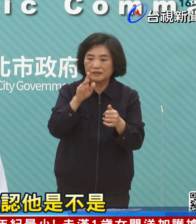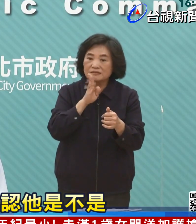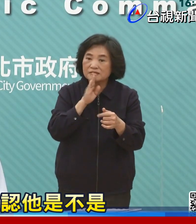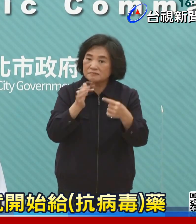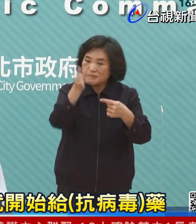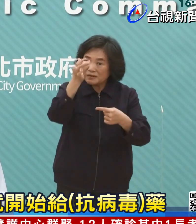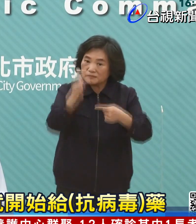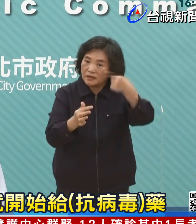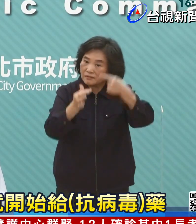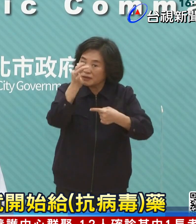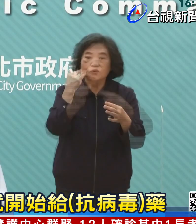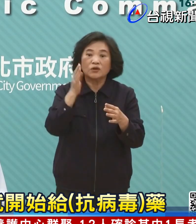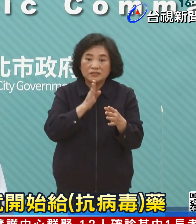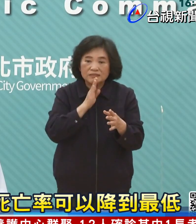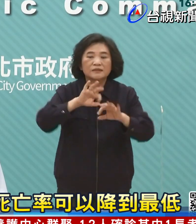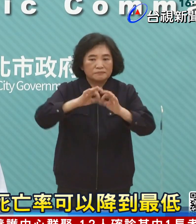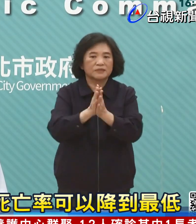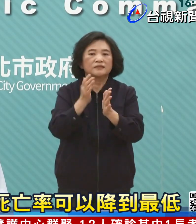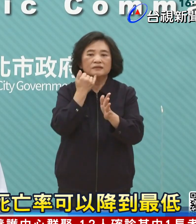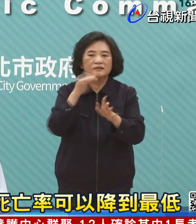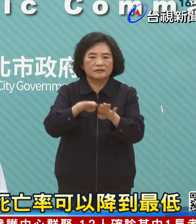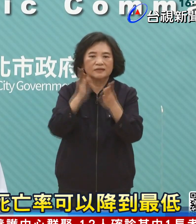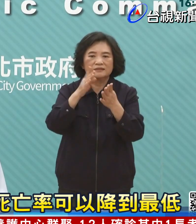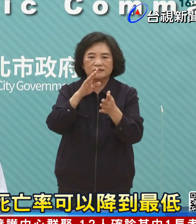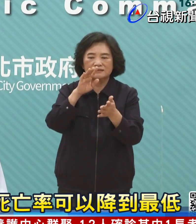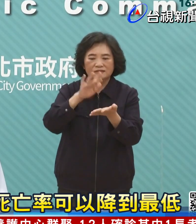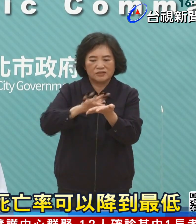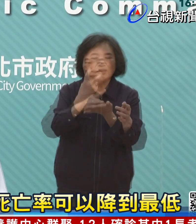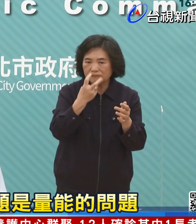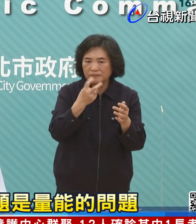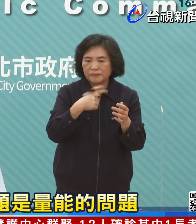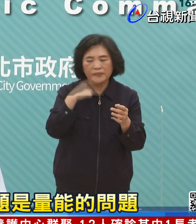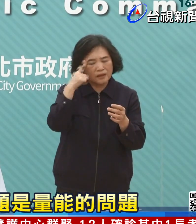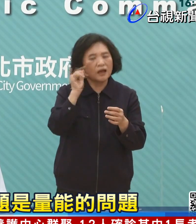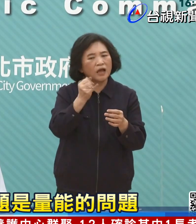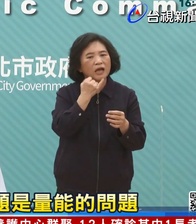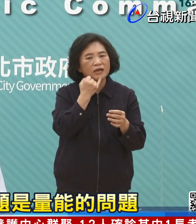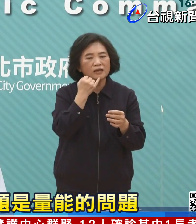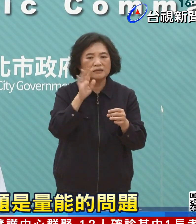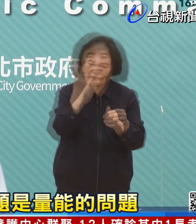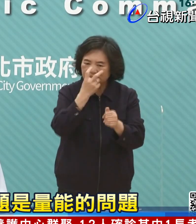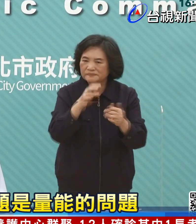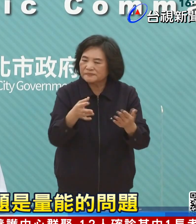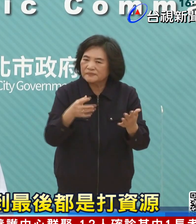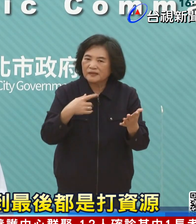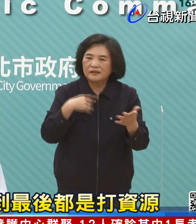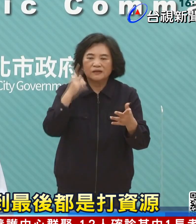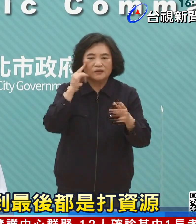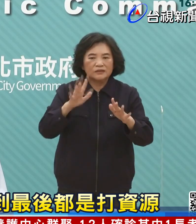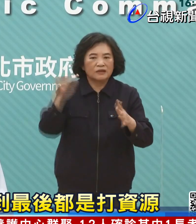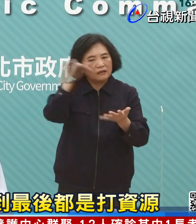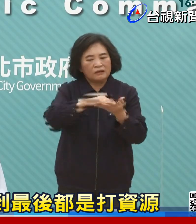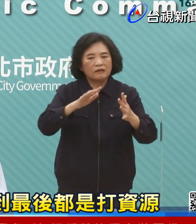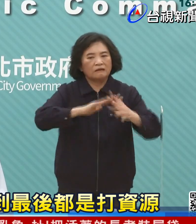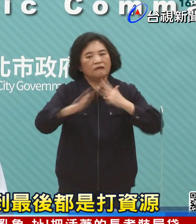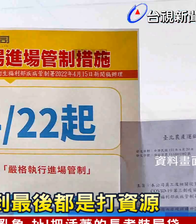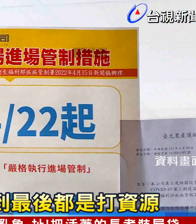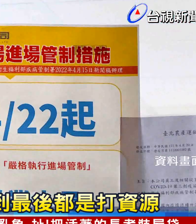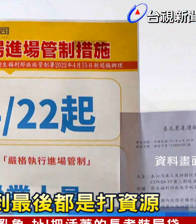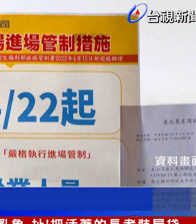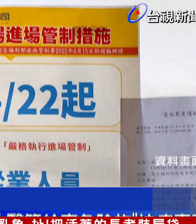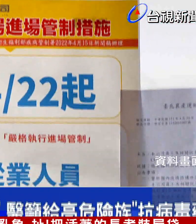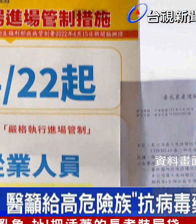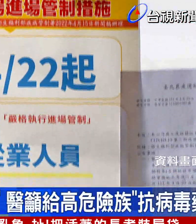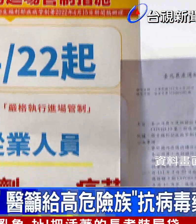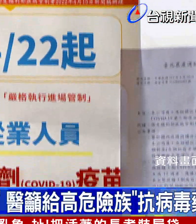是。是的话就开始给药，如果这样的话死亡率可以降到最低，没有错。那现在问题是量能的问题，打仗打到最后都是打资源的。